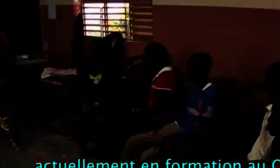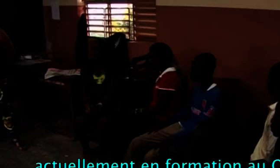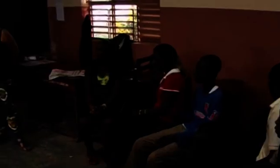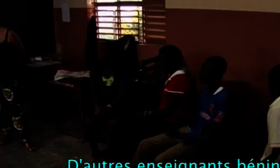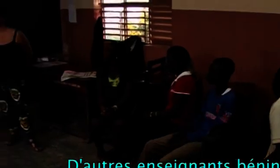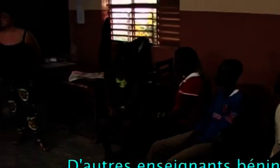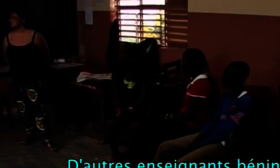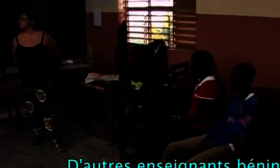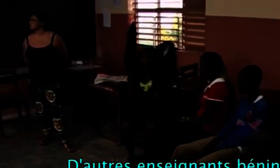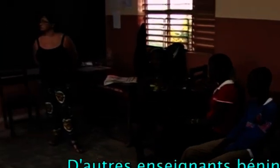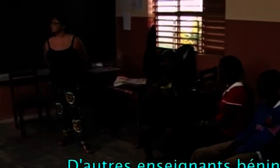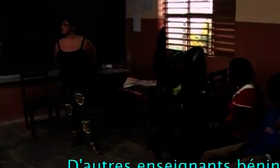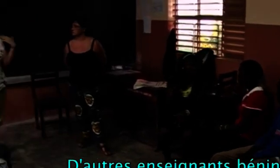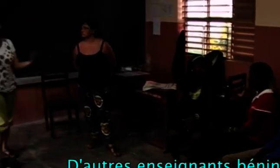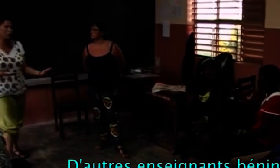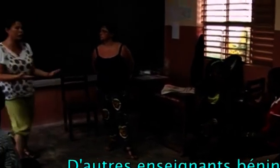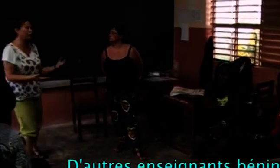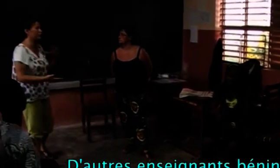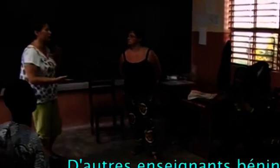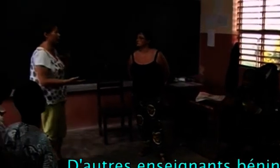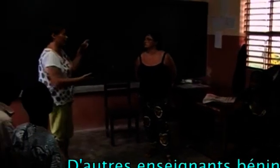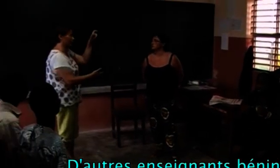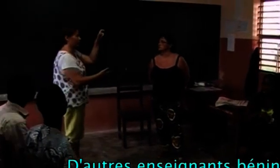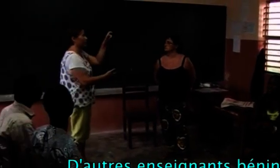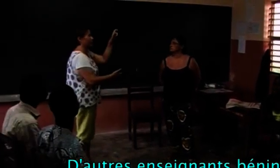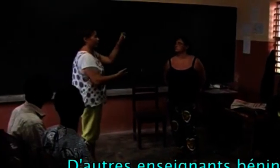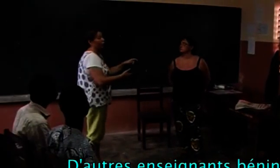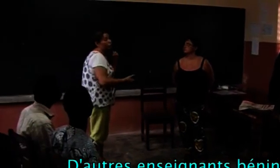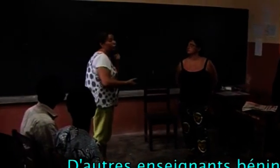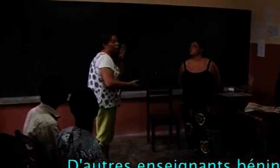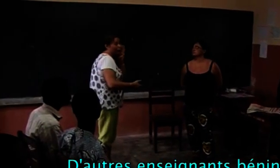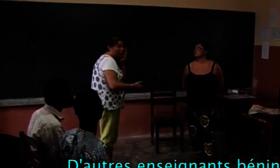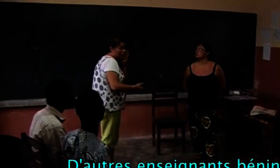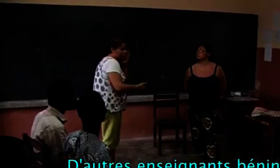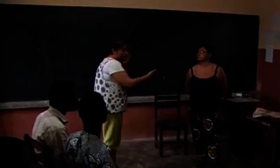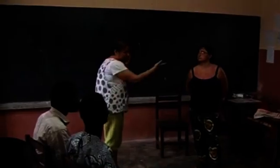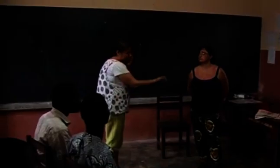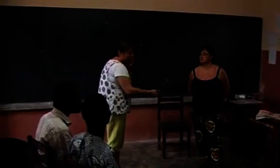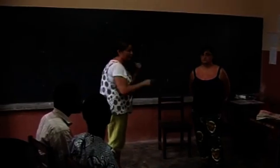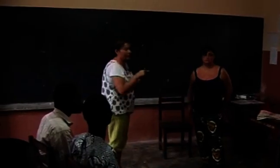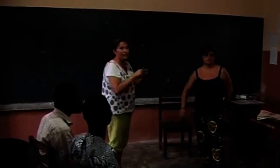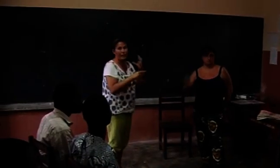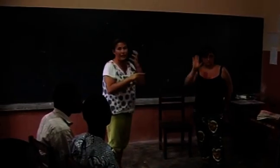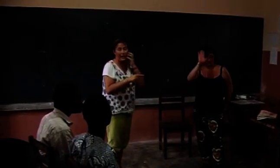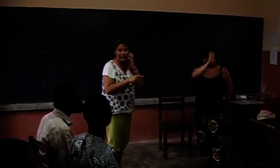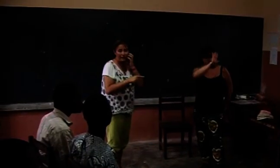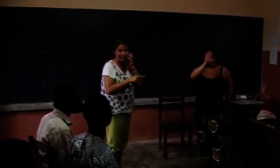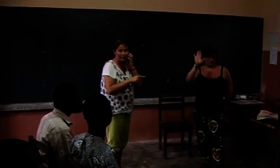Bruxelles. D'autres enseignants béninois ont ensuite pris part à d'autres stages. C'est Alpha Signe qui les a